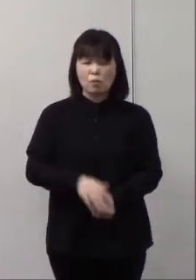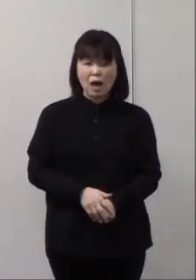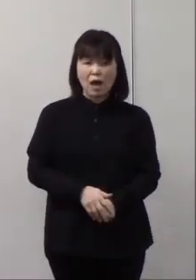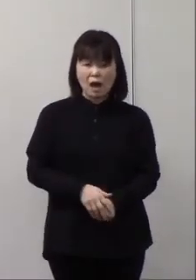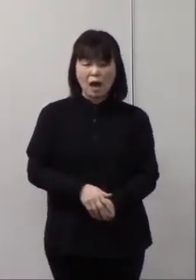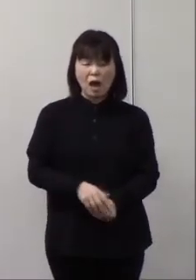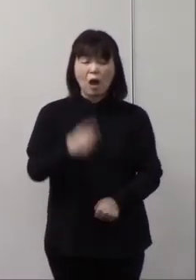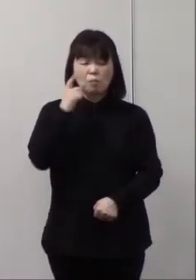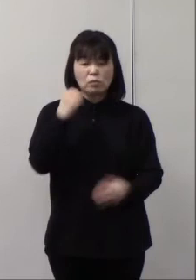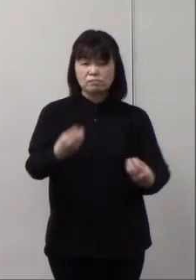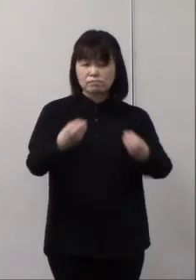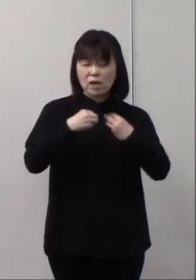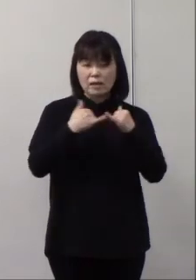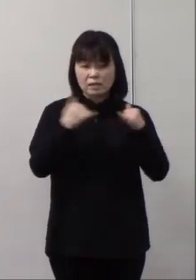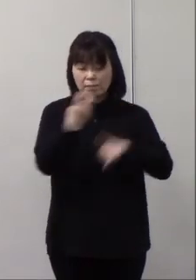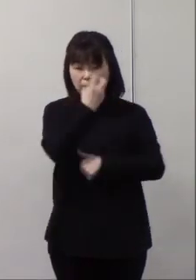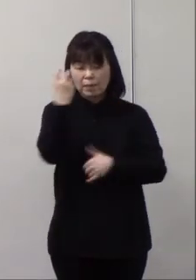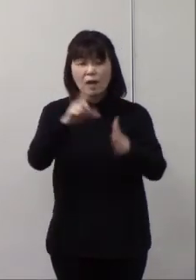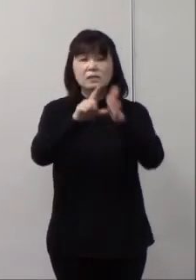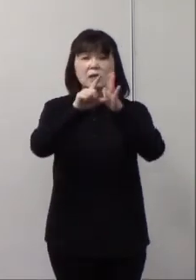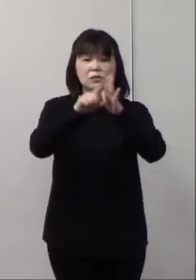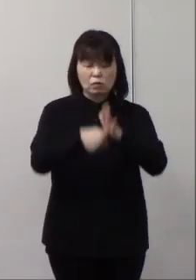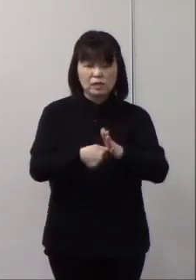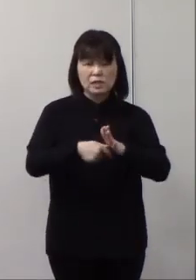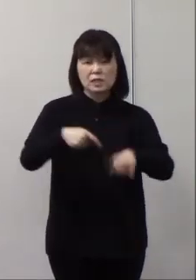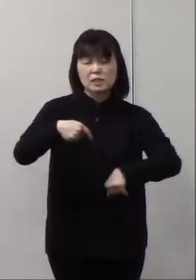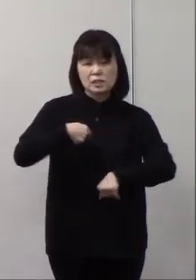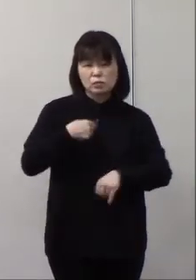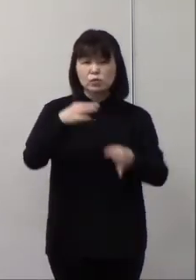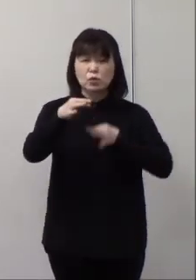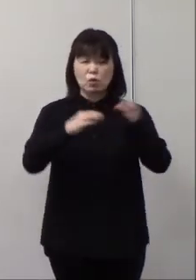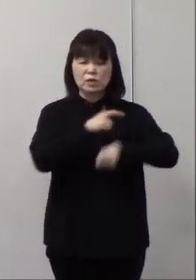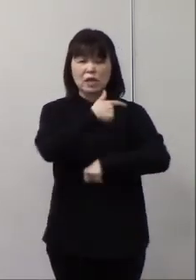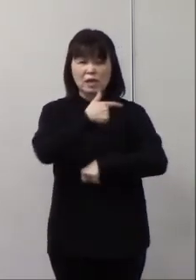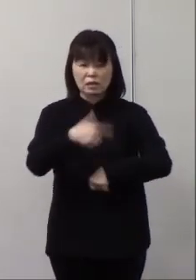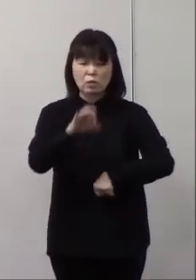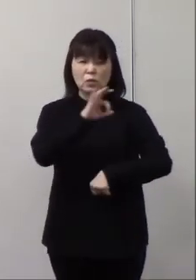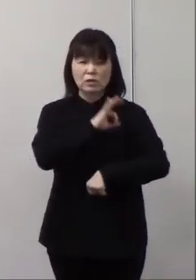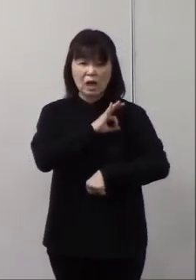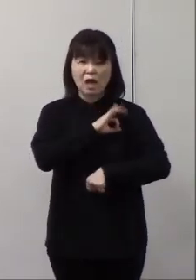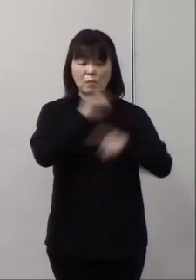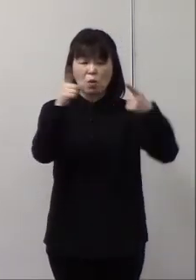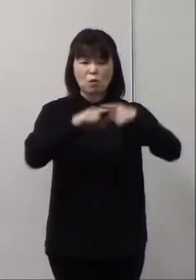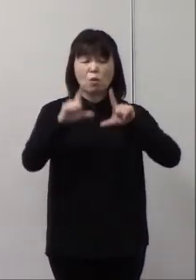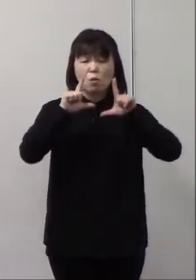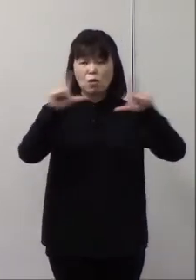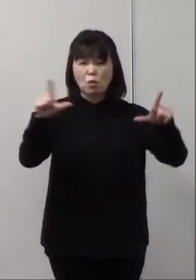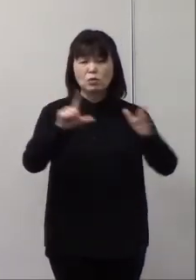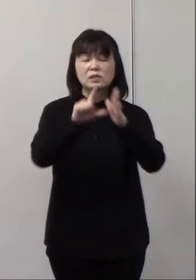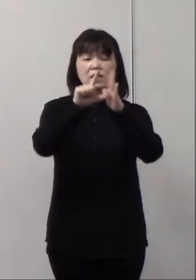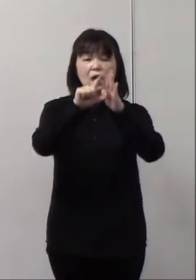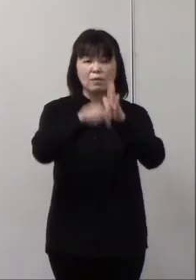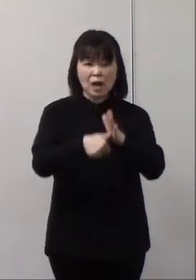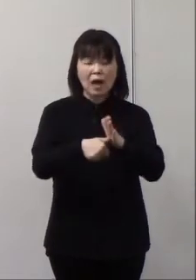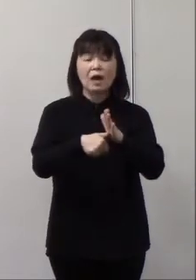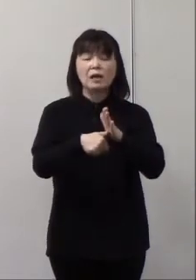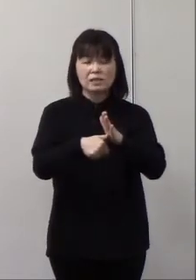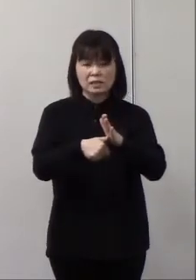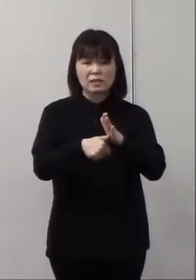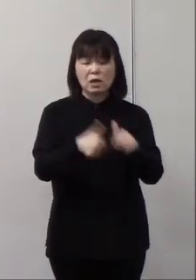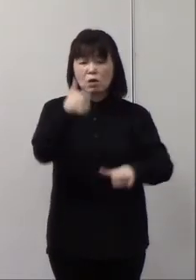ね、その感染拡大に協力していただいた事業所店舗に対して一次事業所当たり50万円ということ